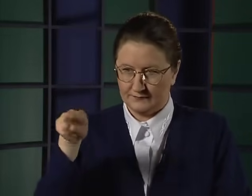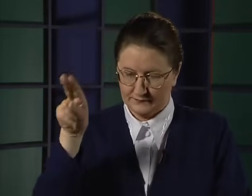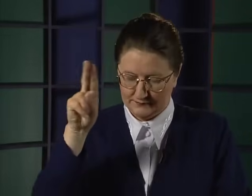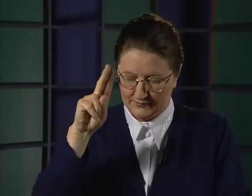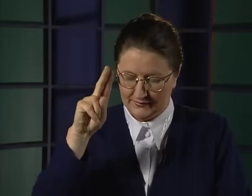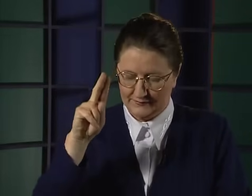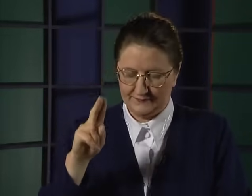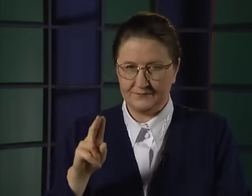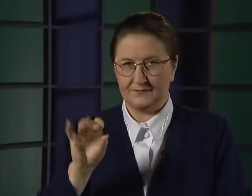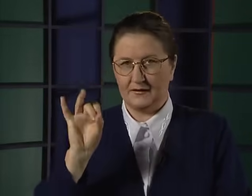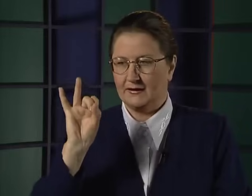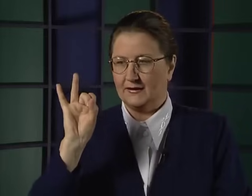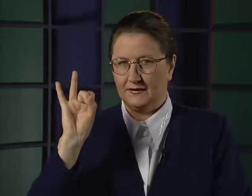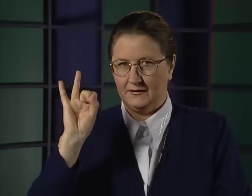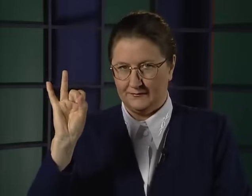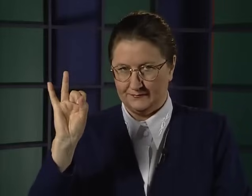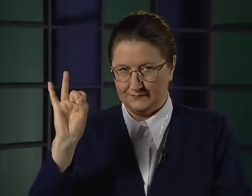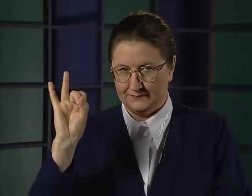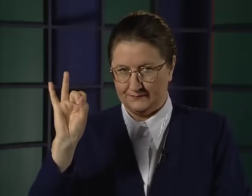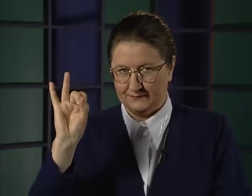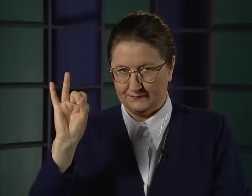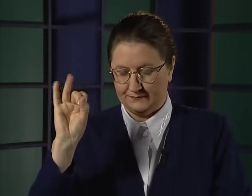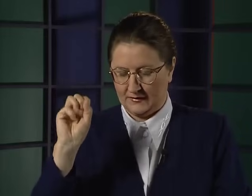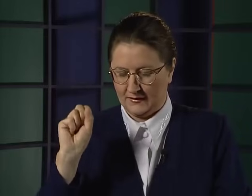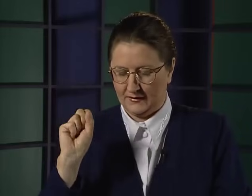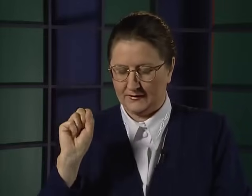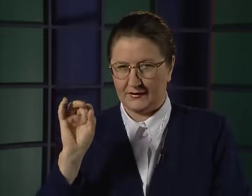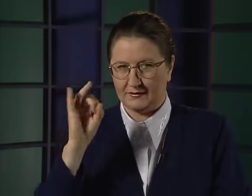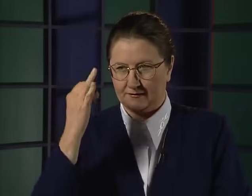Д. И. И. Краткое.